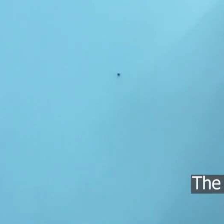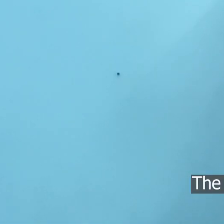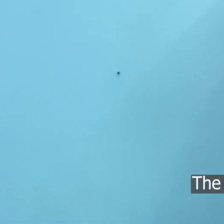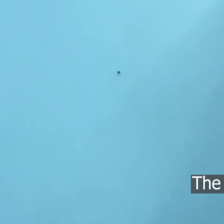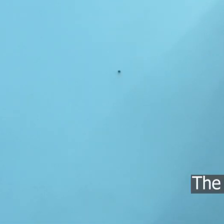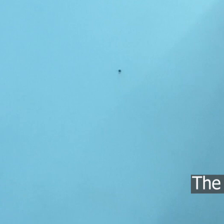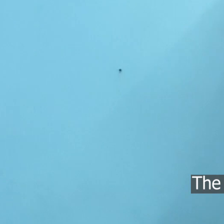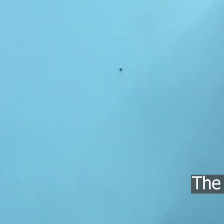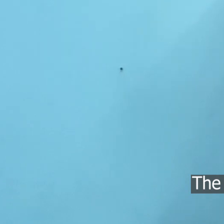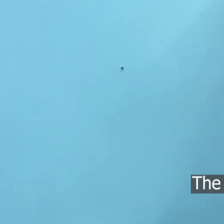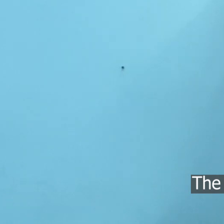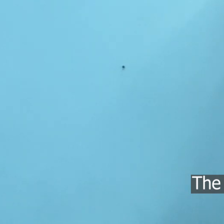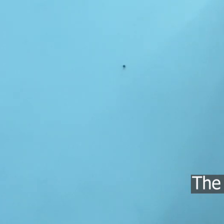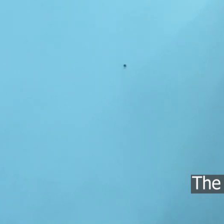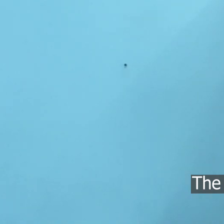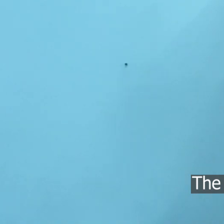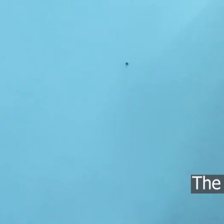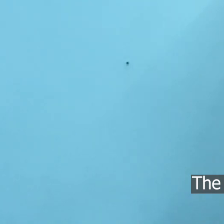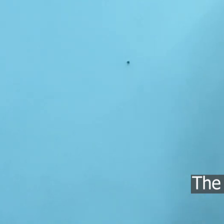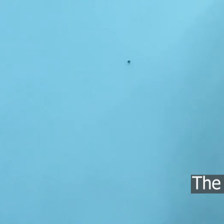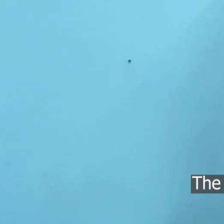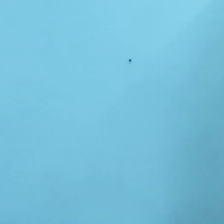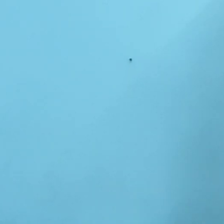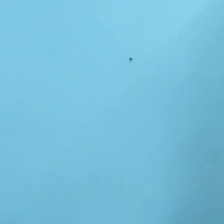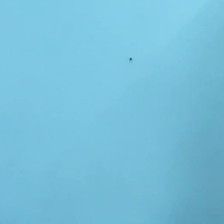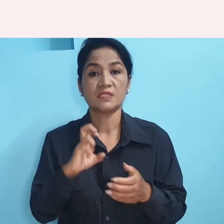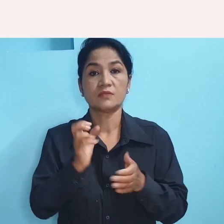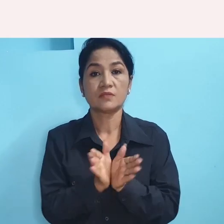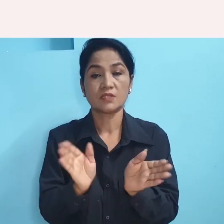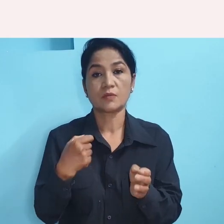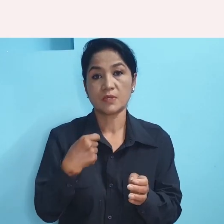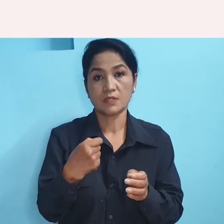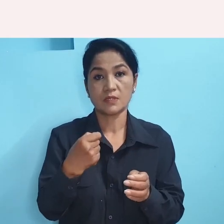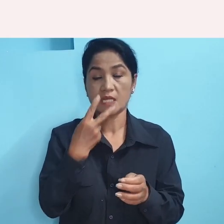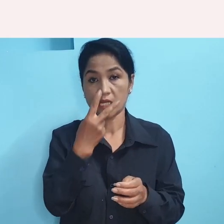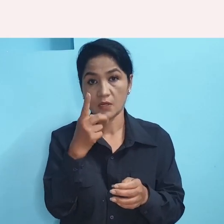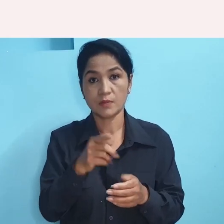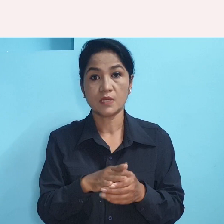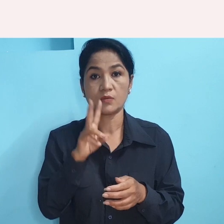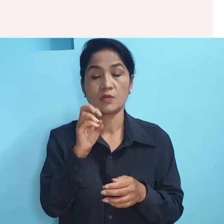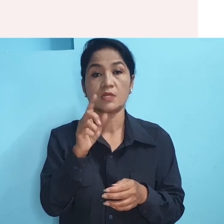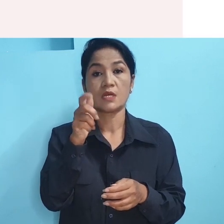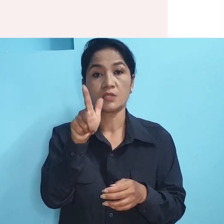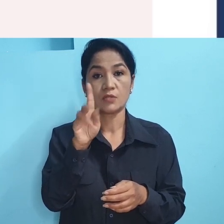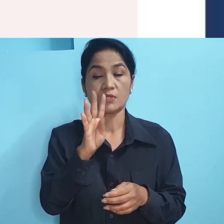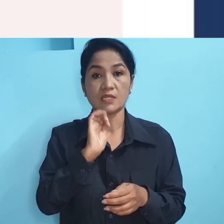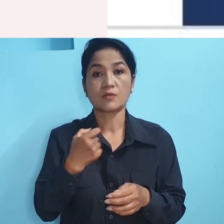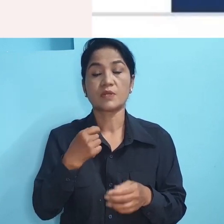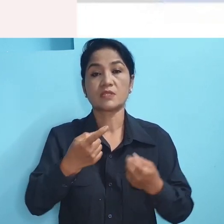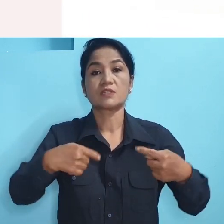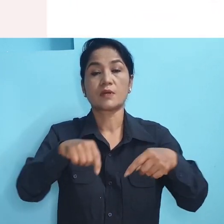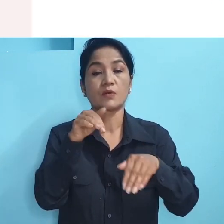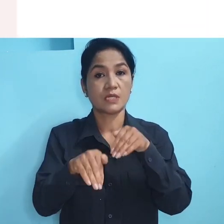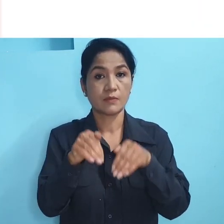समानुपातिक समावेशीकरणको प्रभावकारी अभ्यास हुन सकेको छैन। दलितको प्रतिनिधित्व हेर्ने हो भने 2074को